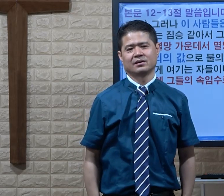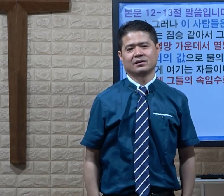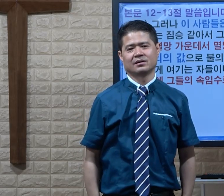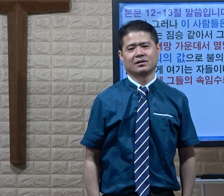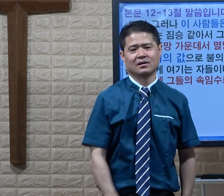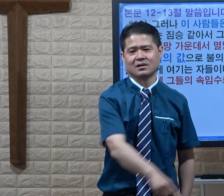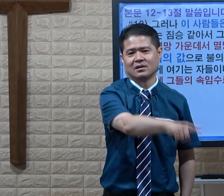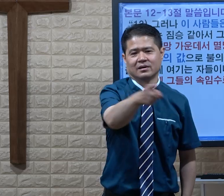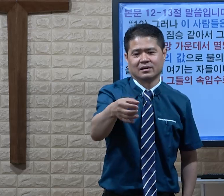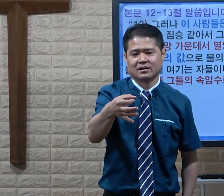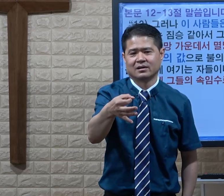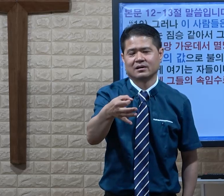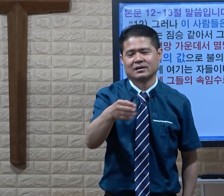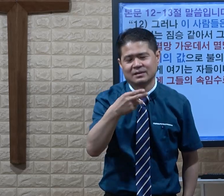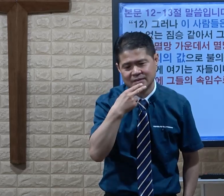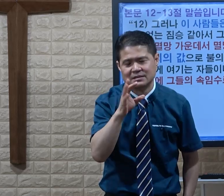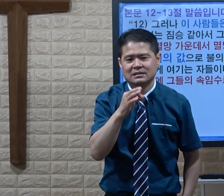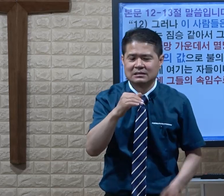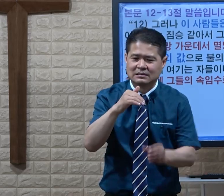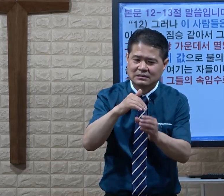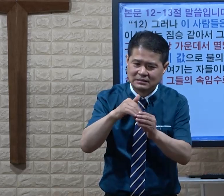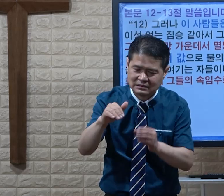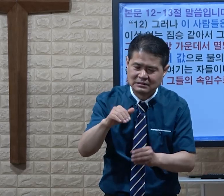저지르는 자들과 같다는 것입니다.